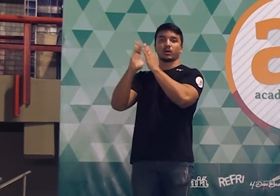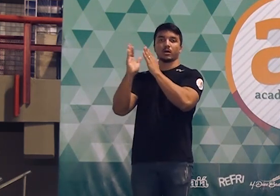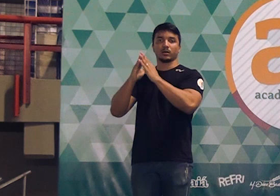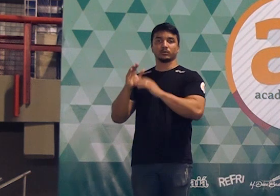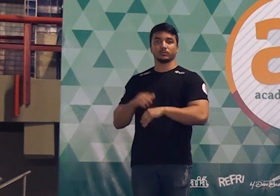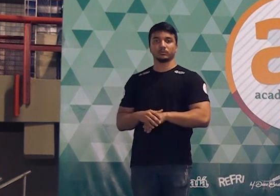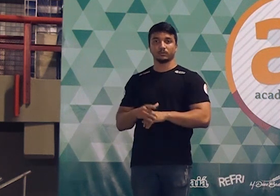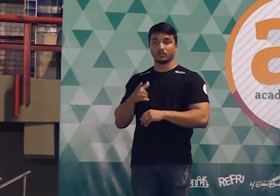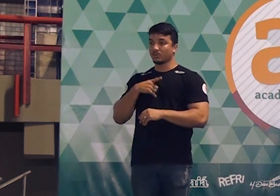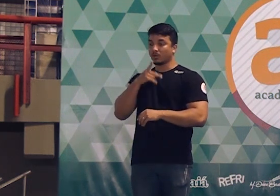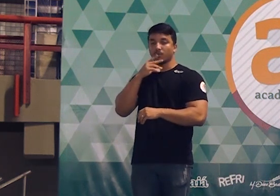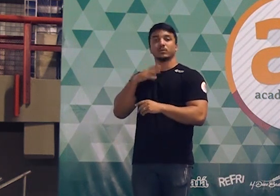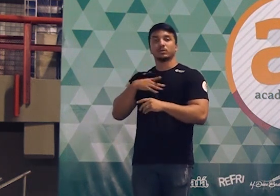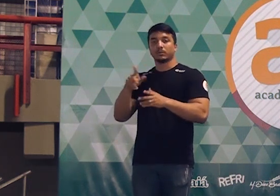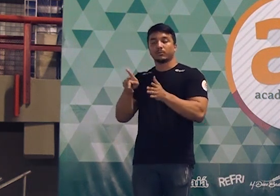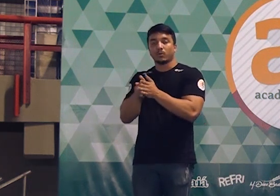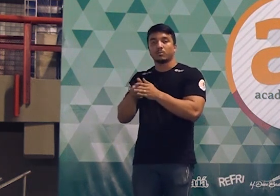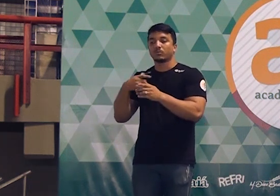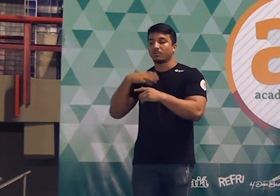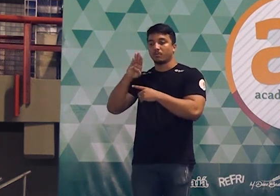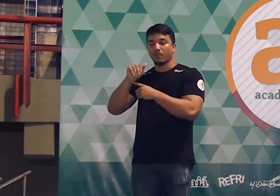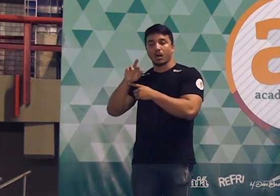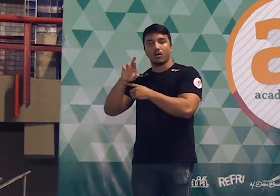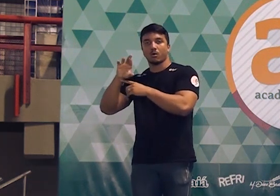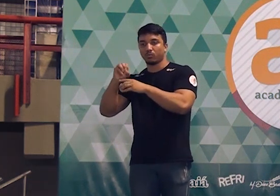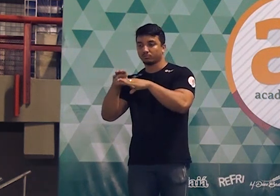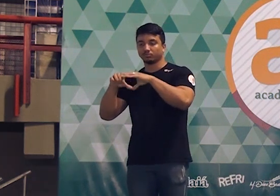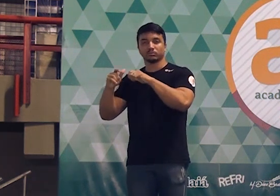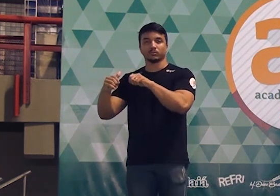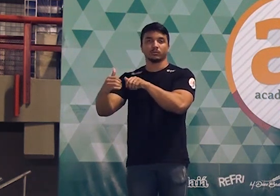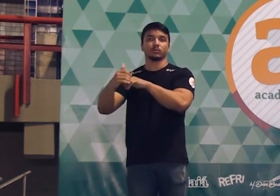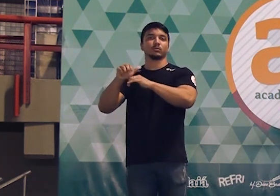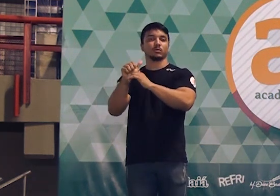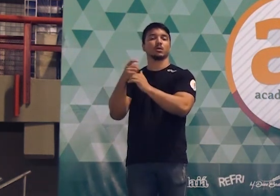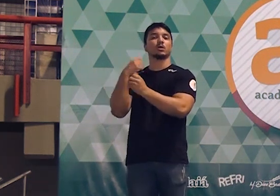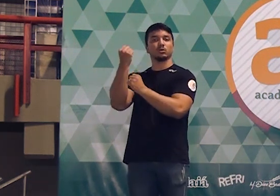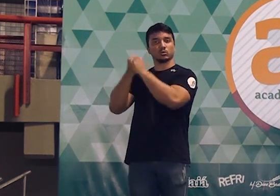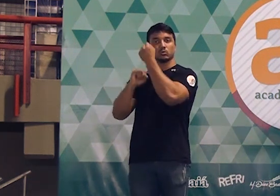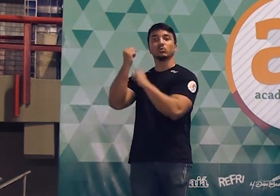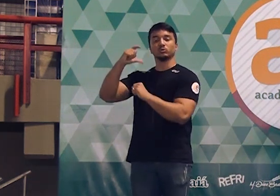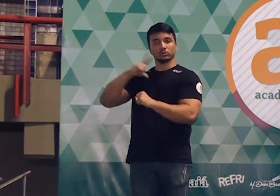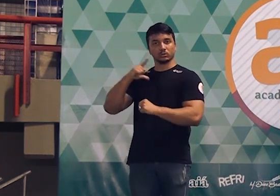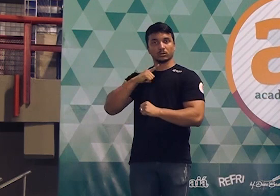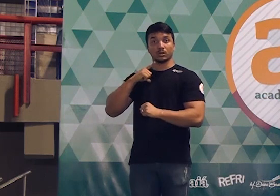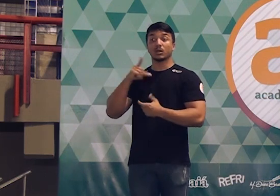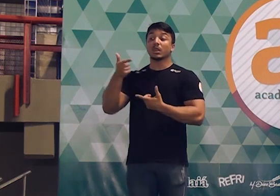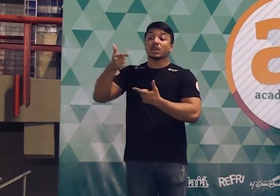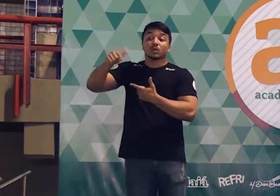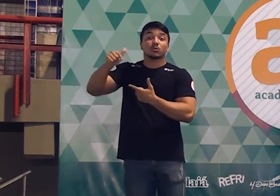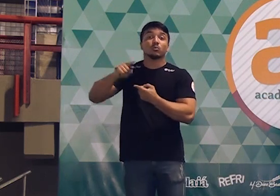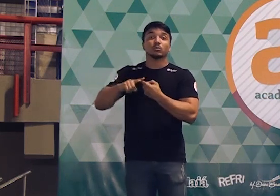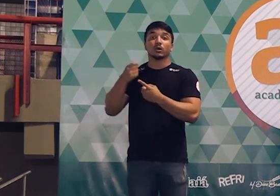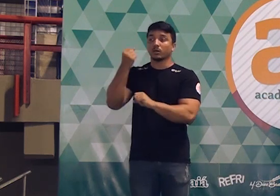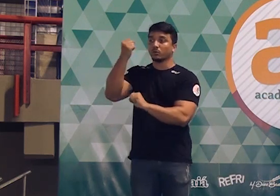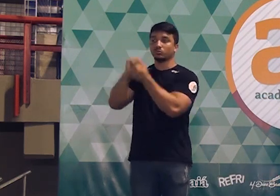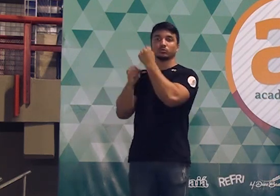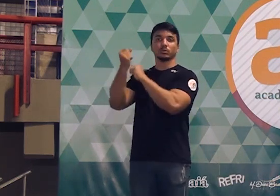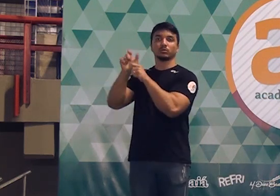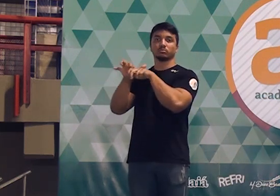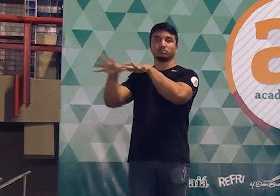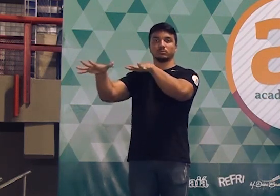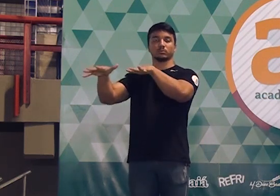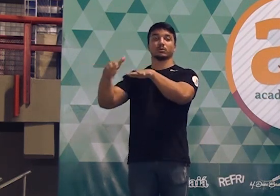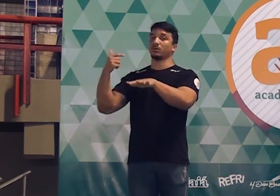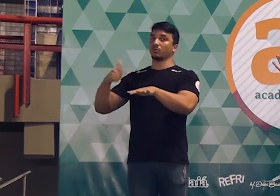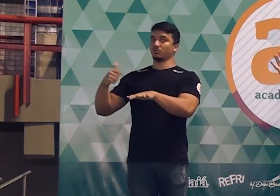Tinha olaria? Tinha. Então tinha indústria? Tinha. O que não tinha? Industrialização.